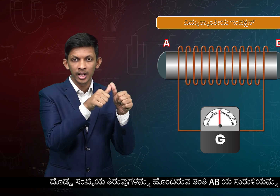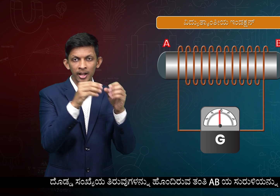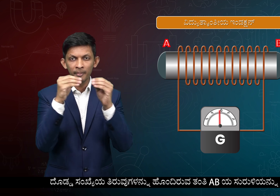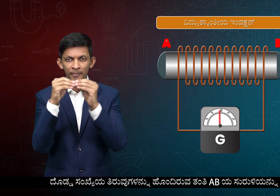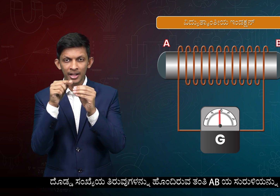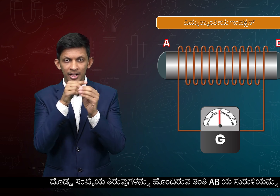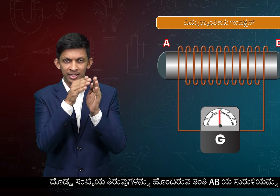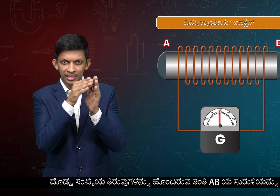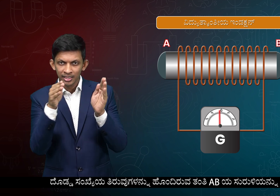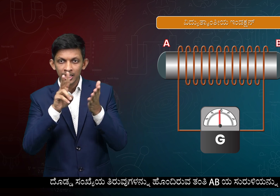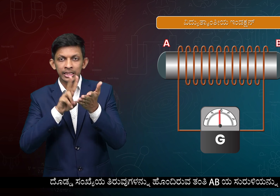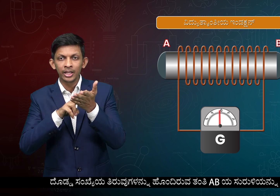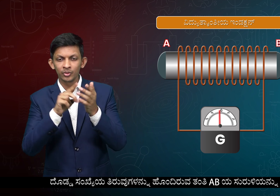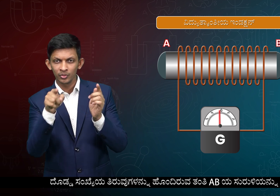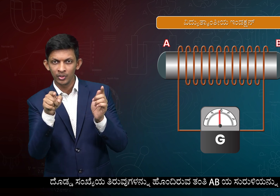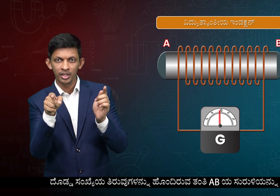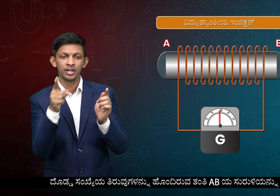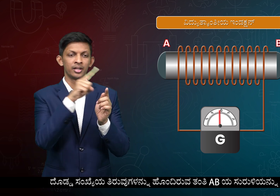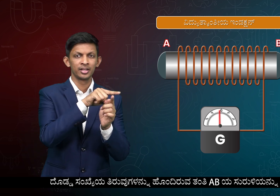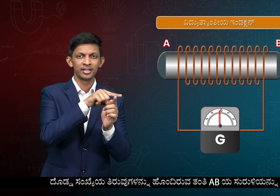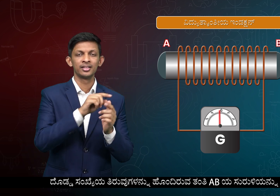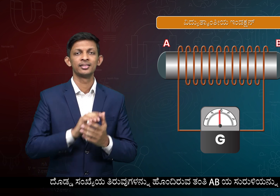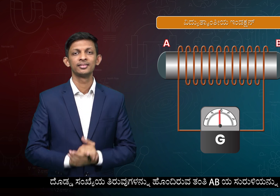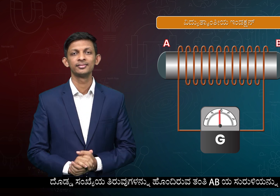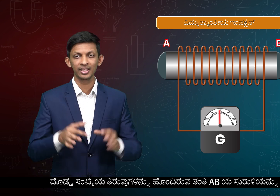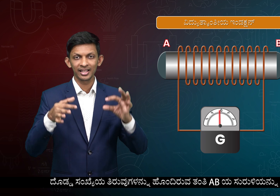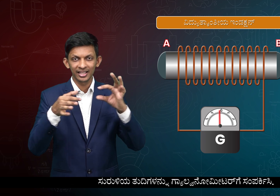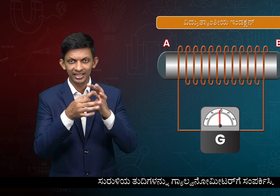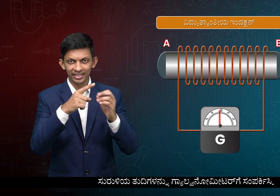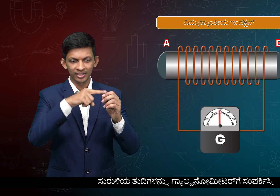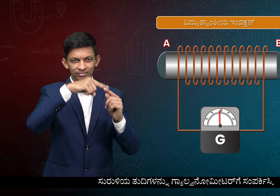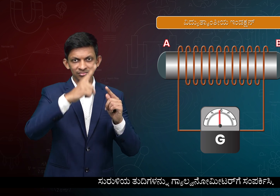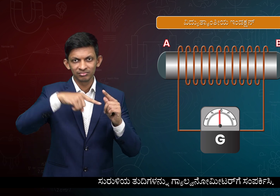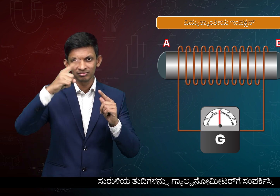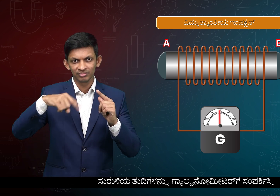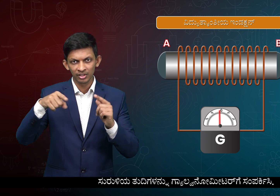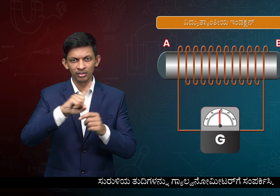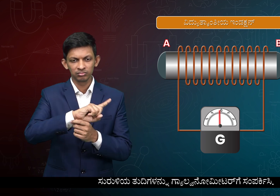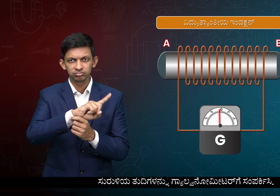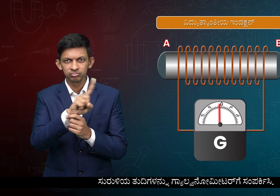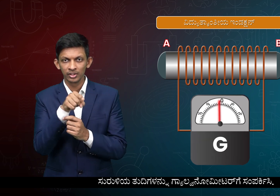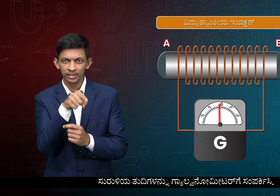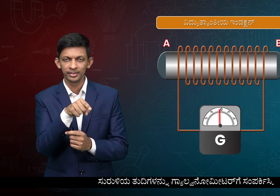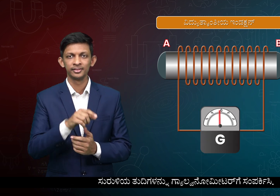ತಿರುವುಗಳನ್ನು ಹೊಂದಿರುವ ತಂತಿ ABಯ ಸುರುಳಿಯನ್ನು ತೆಗೆದುಕೊಳ್ಳಿ. ಸುರುಳಿಯ ತುದಿಗಳನ್ನು